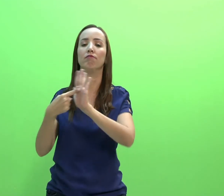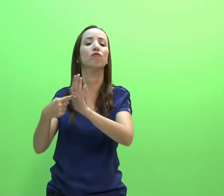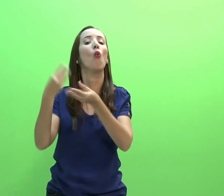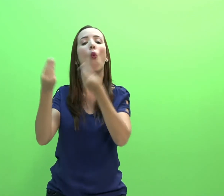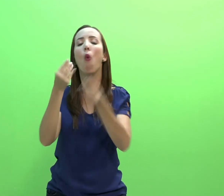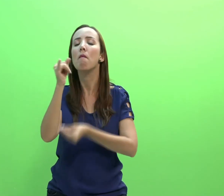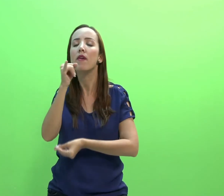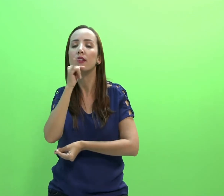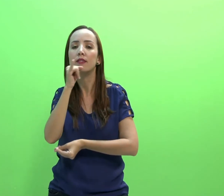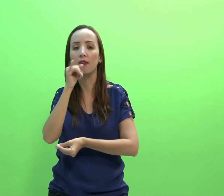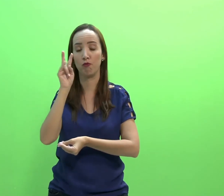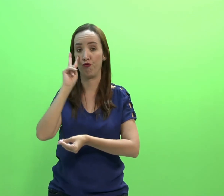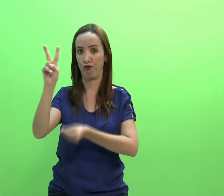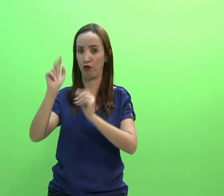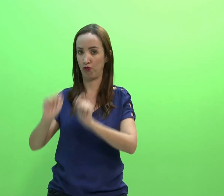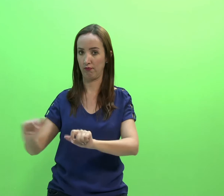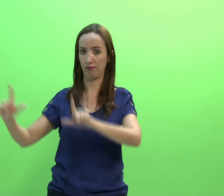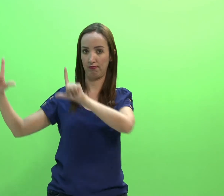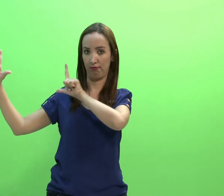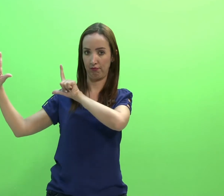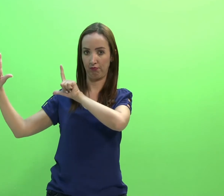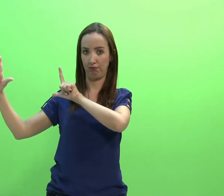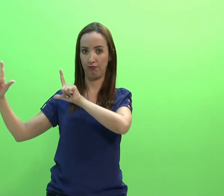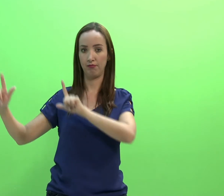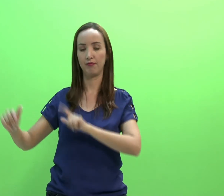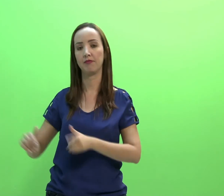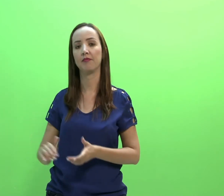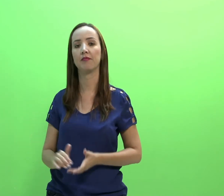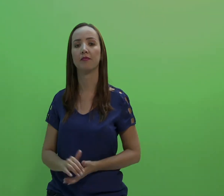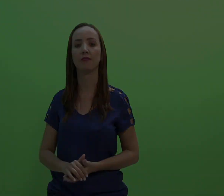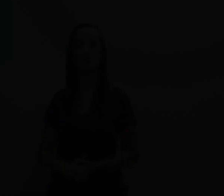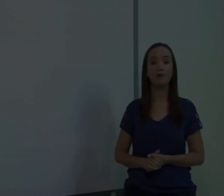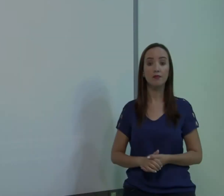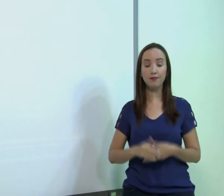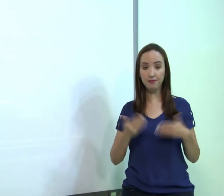como colocar a informação da editora.